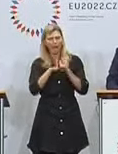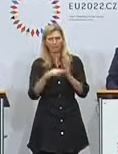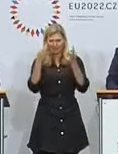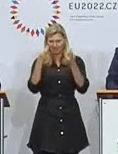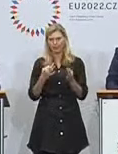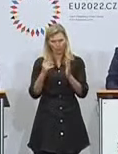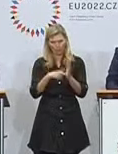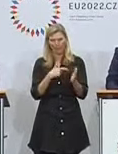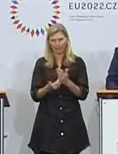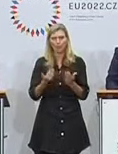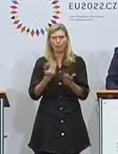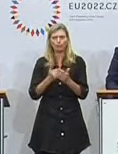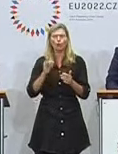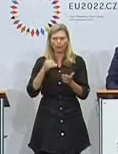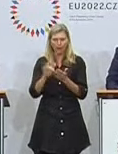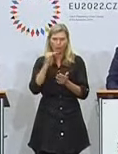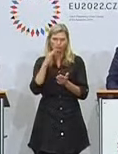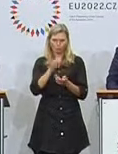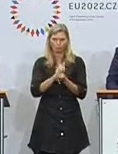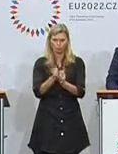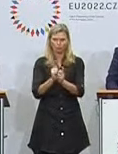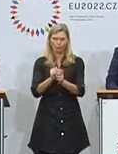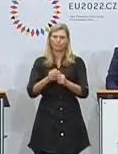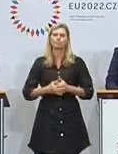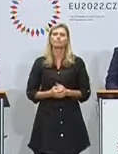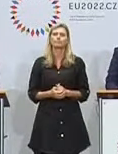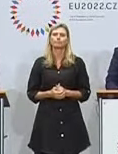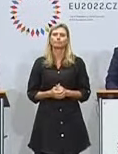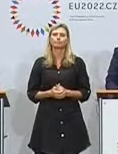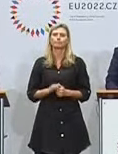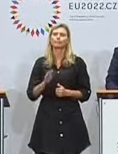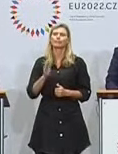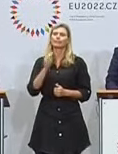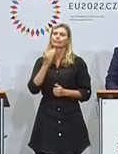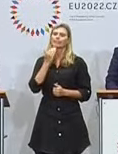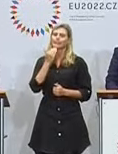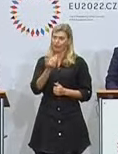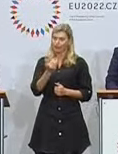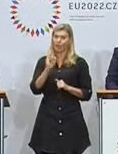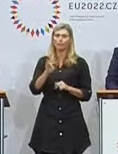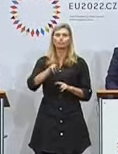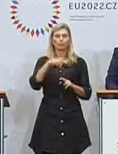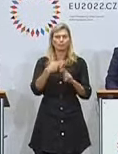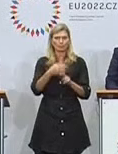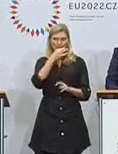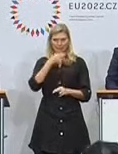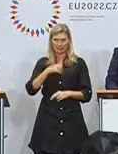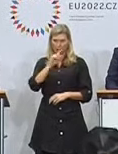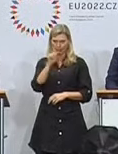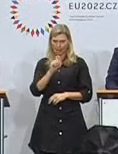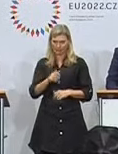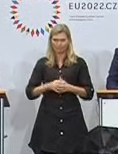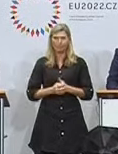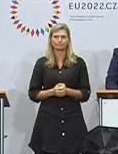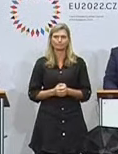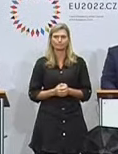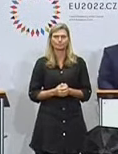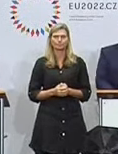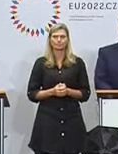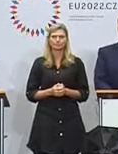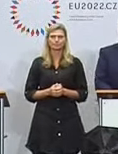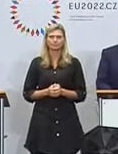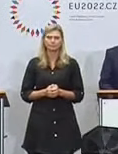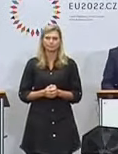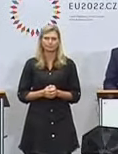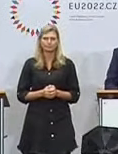problémy. Thank Richard Jostrek, Radio for